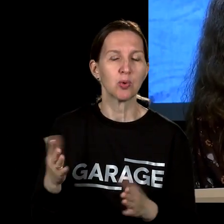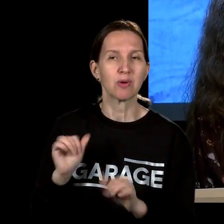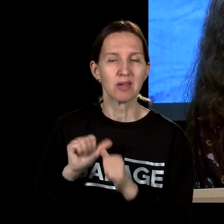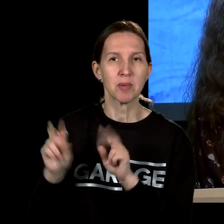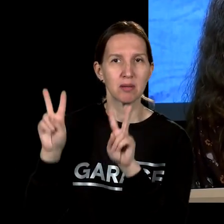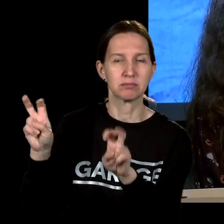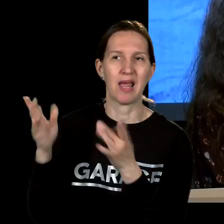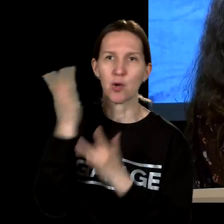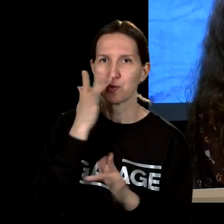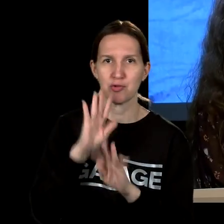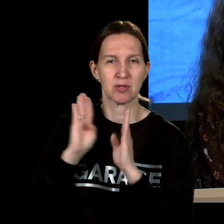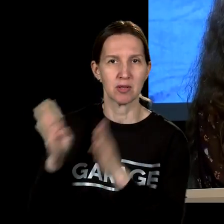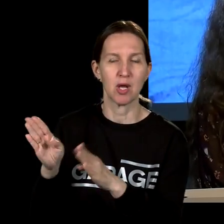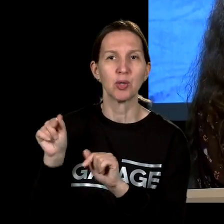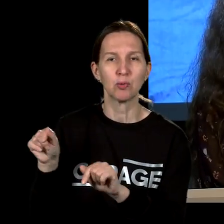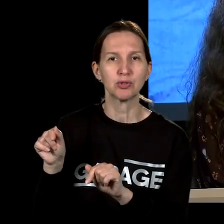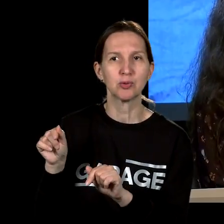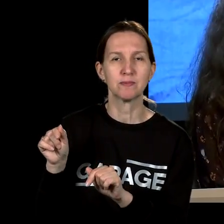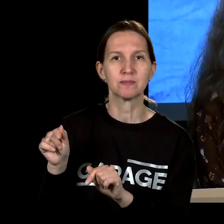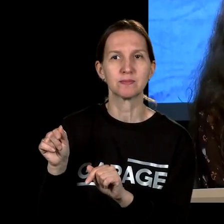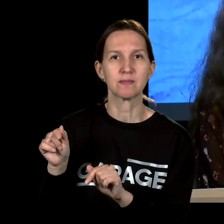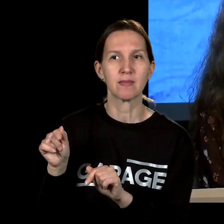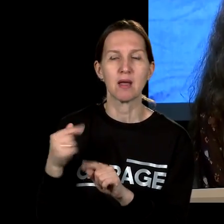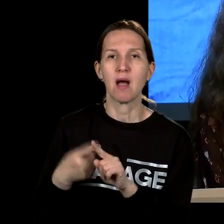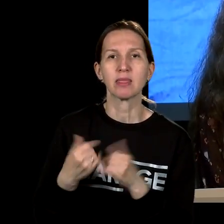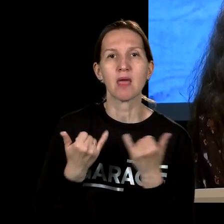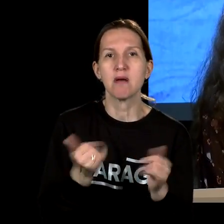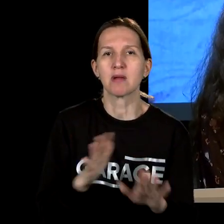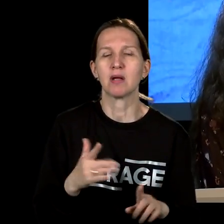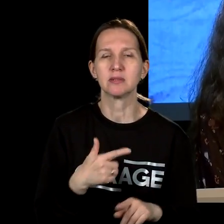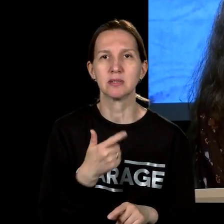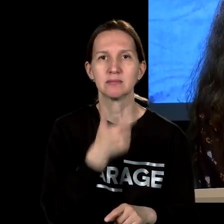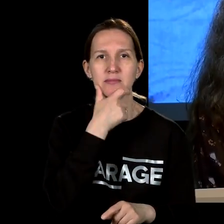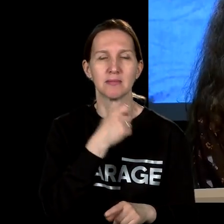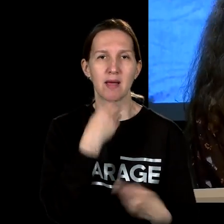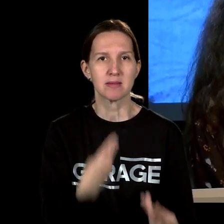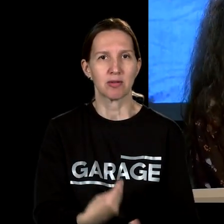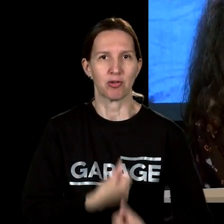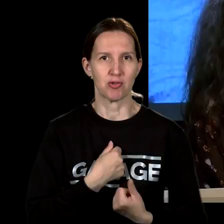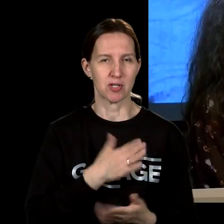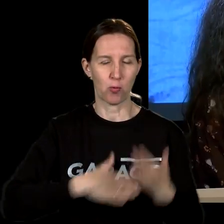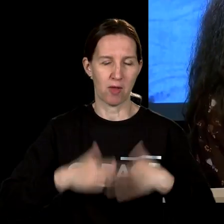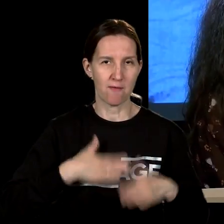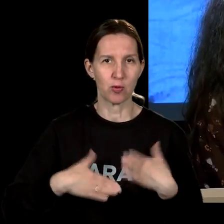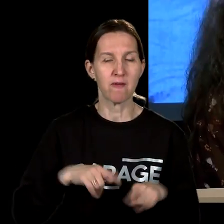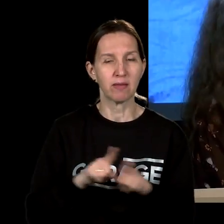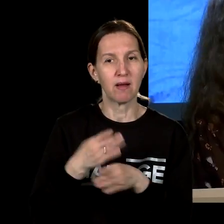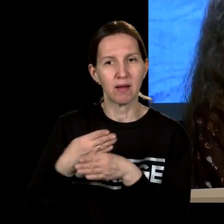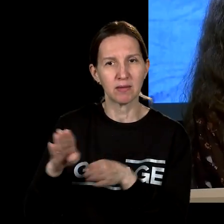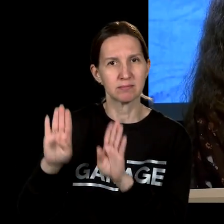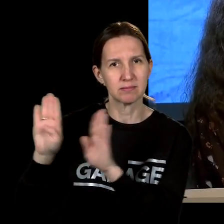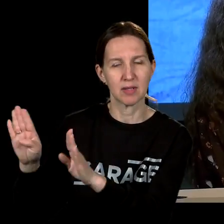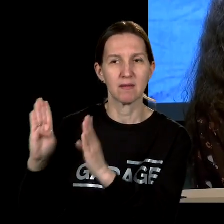как эротические. Это то, что смотрят вот, не ради эстетического удовольствия, скажем так. Это такая маркированная